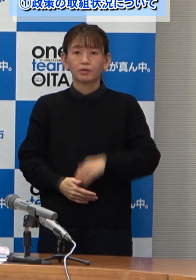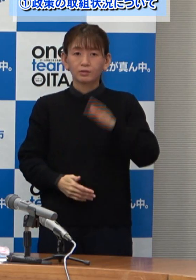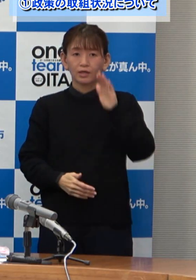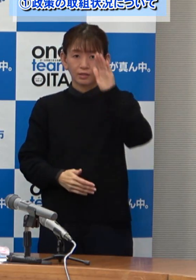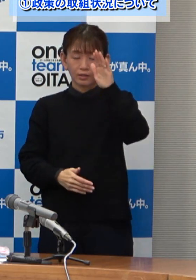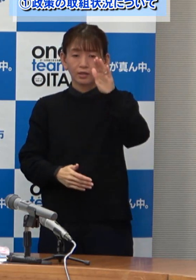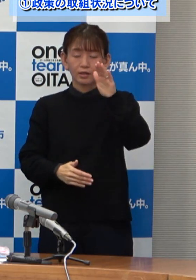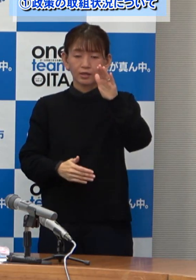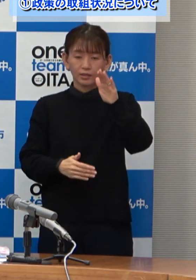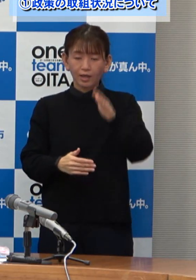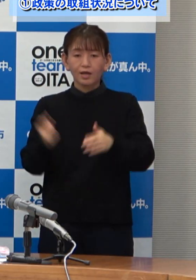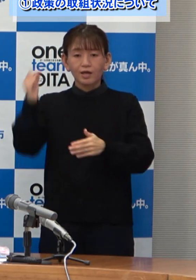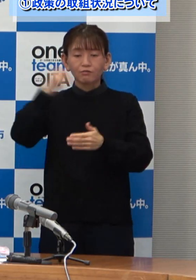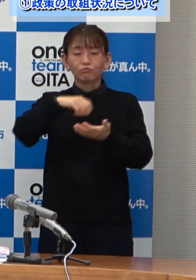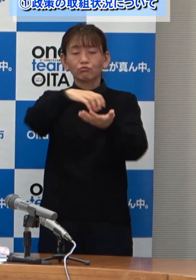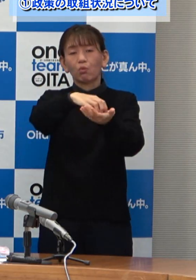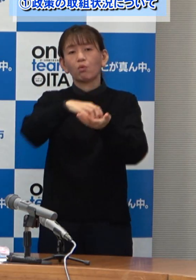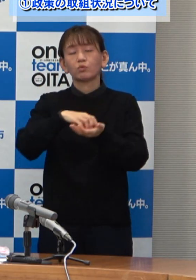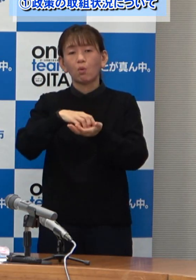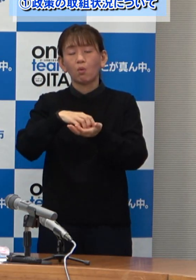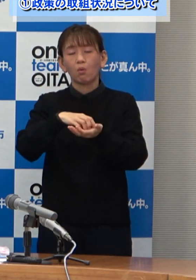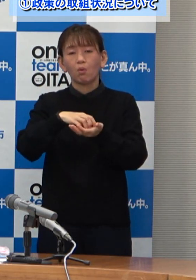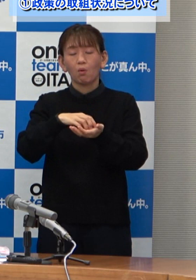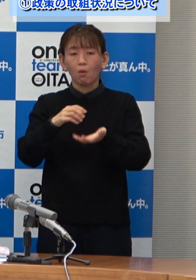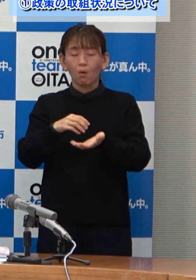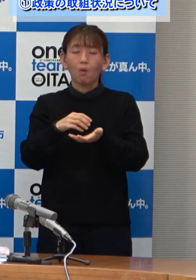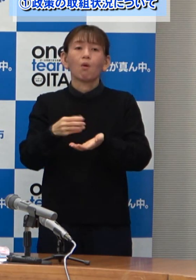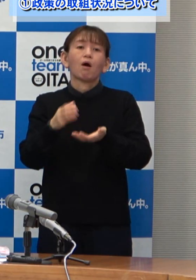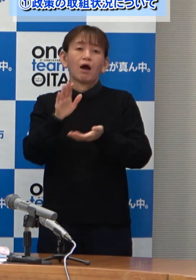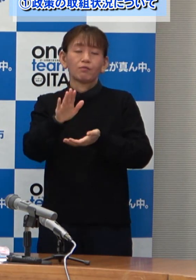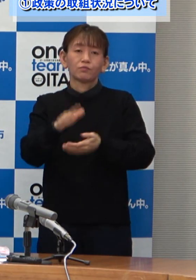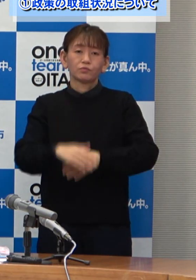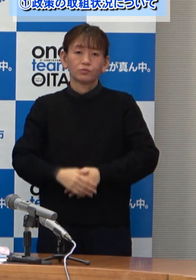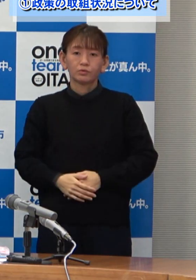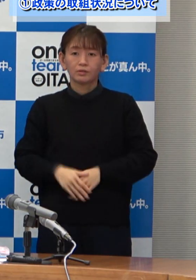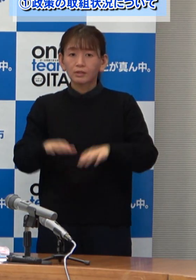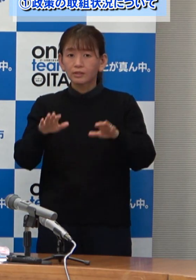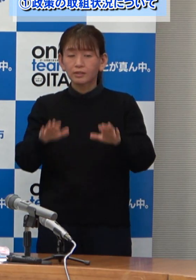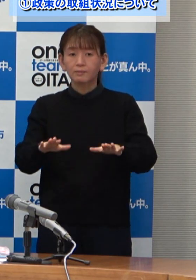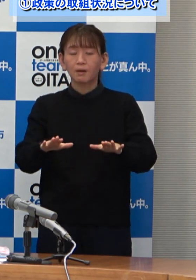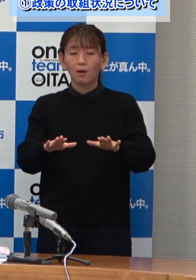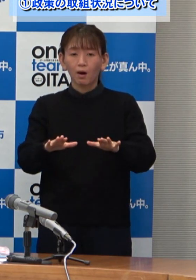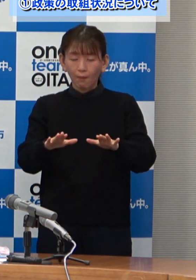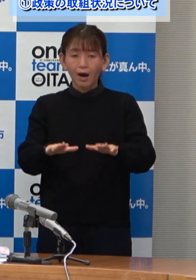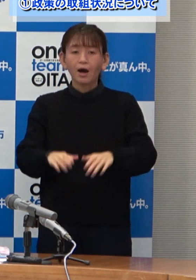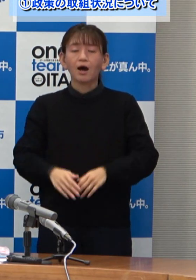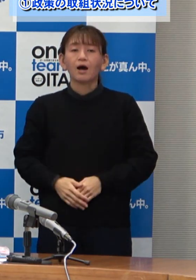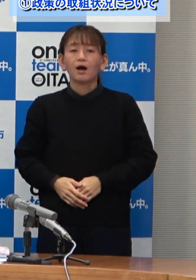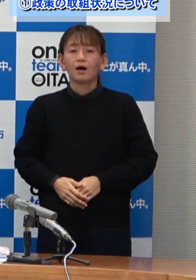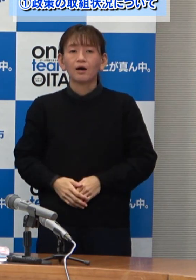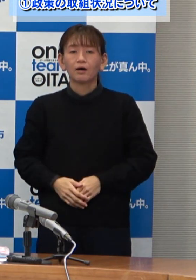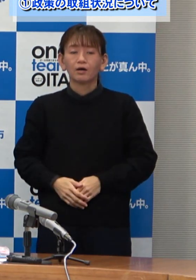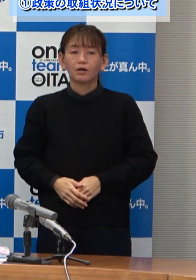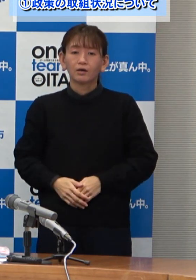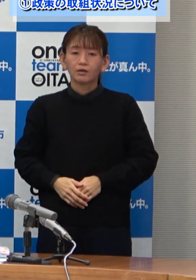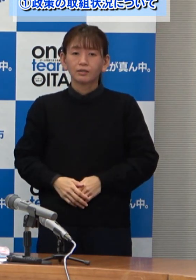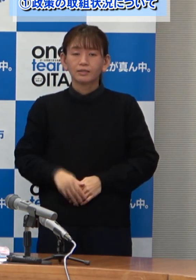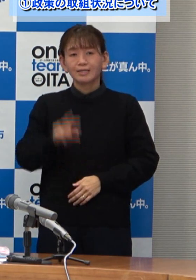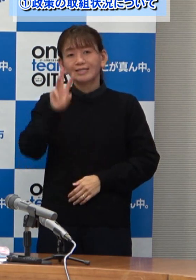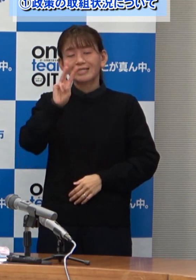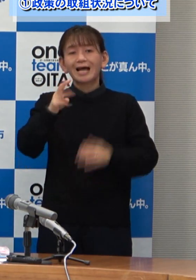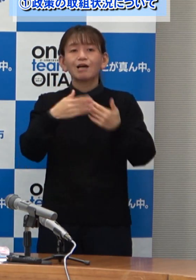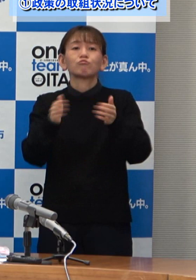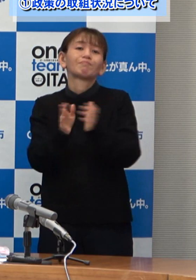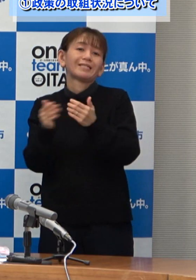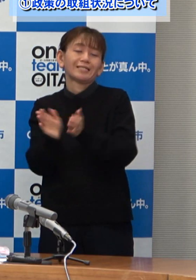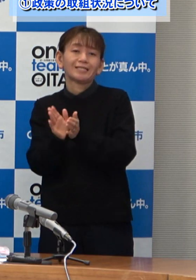て受療書を交付するというものですえ現在まで3組のカップルがえ先生されて